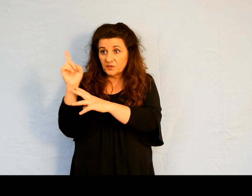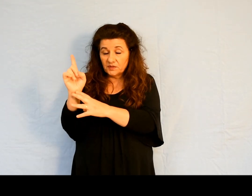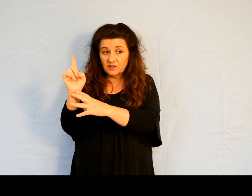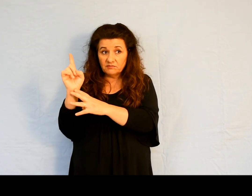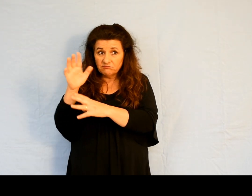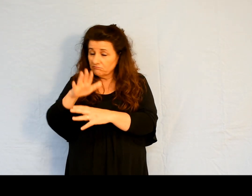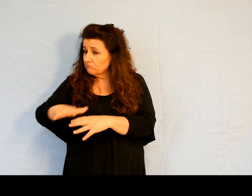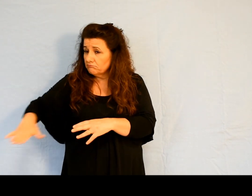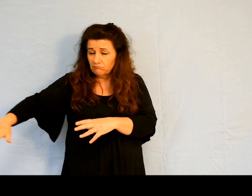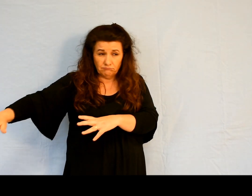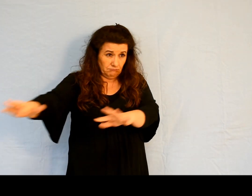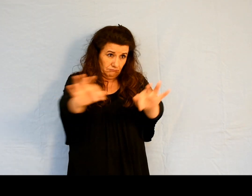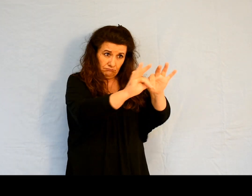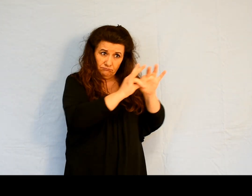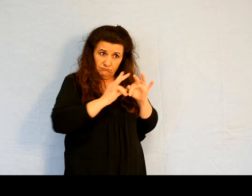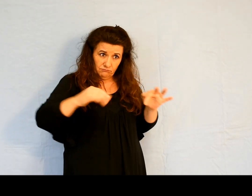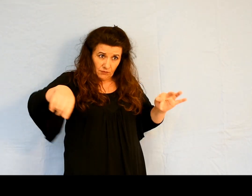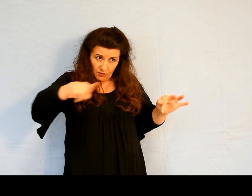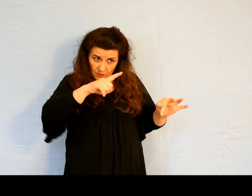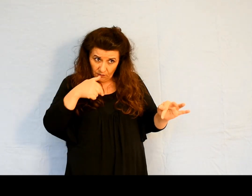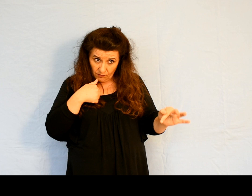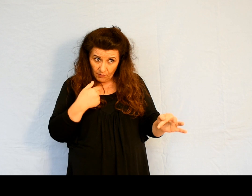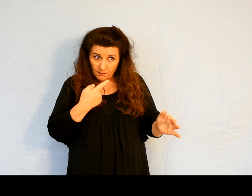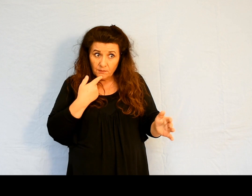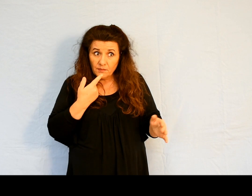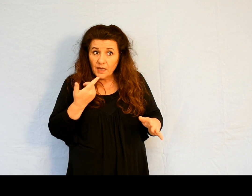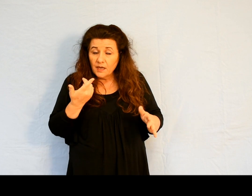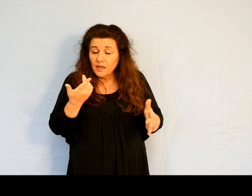frères, que je vous en parle dans ma lettre.